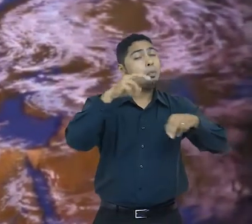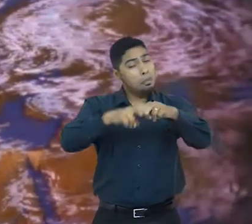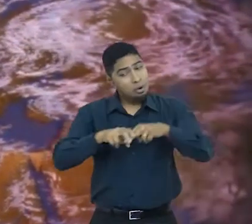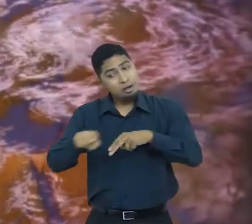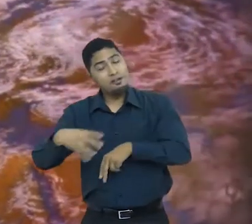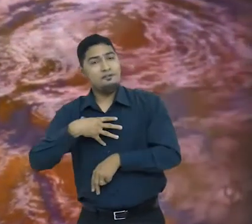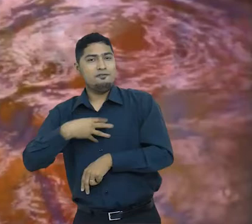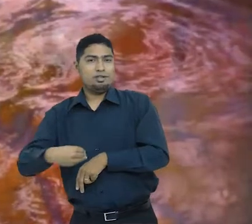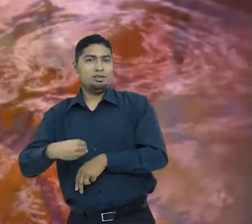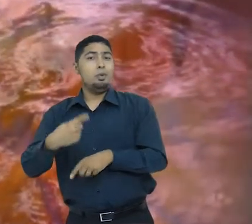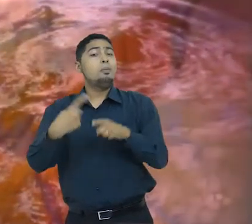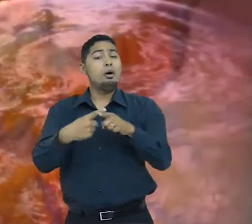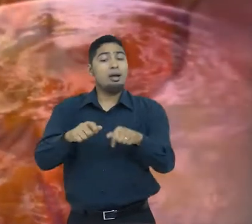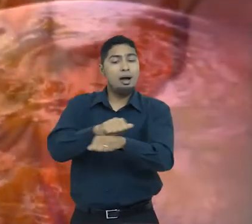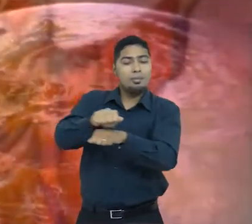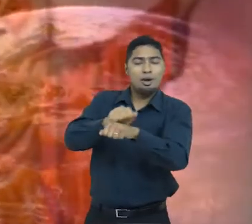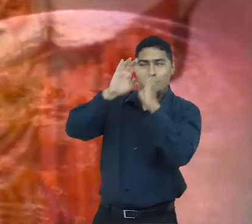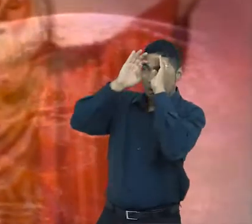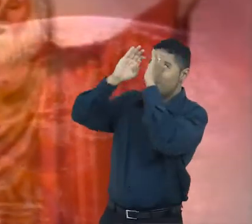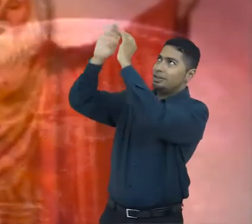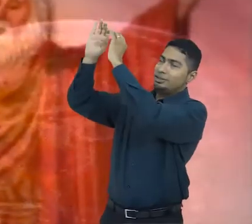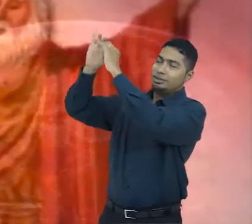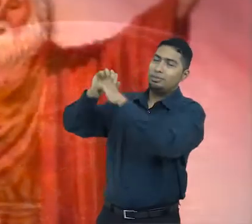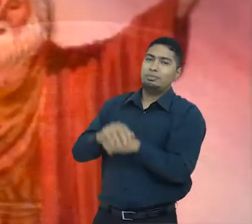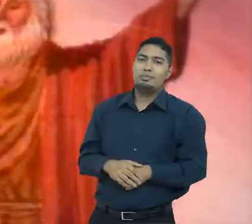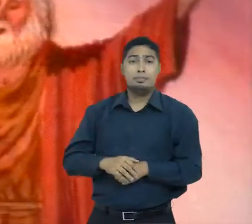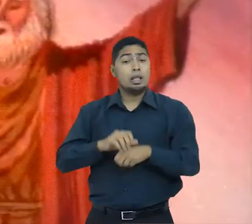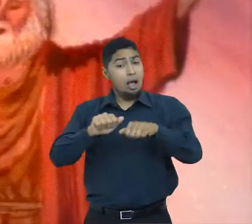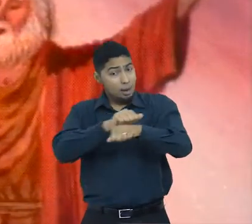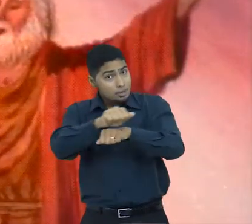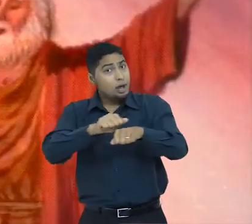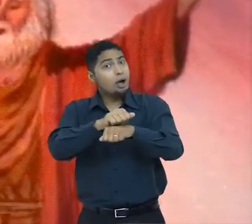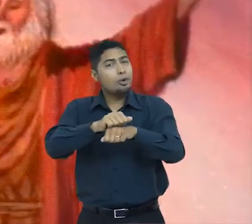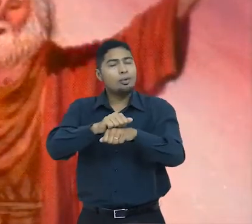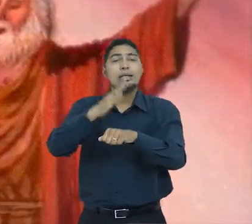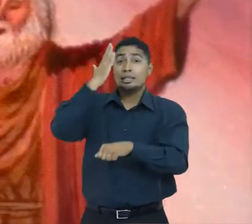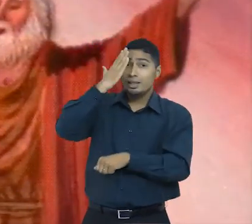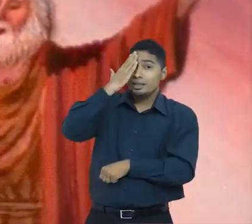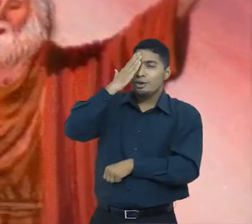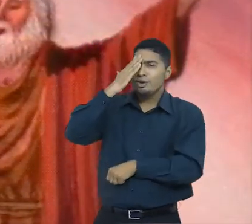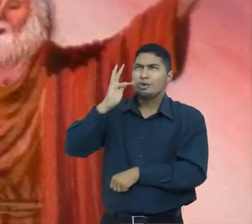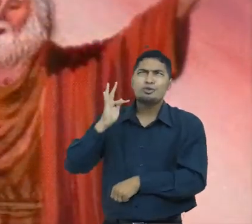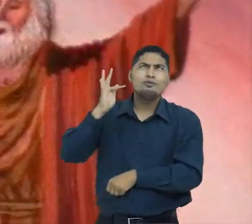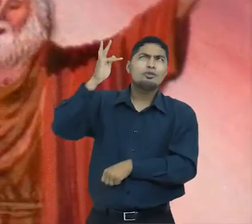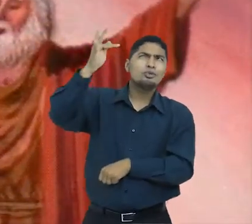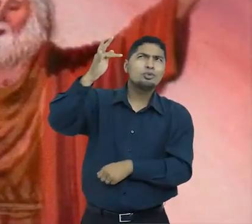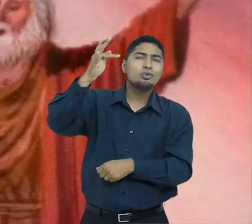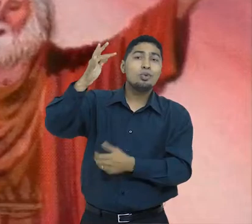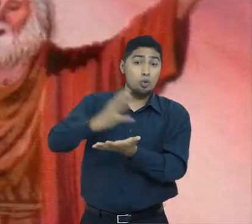me obedeceu. Abraão entendeu que o Salvador prometido há muito tempo seria descendente dele. O